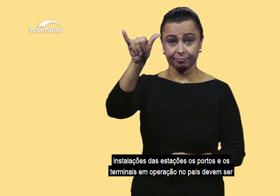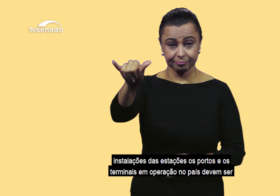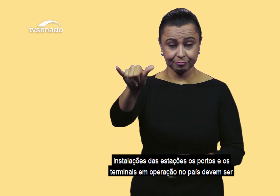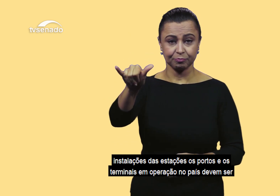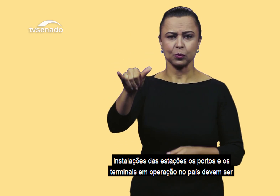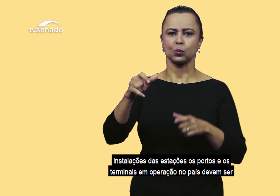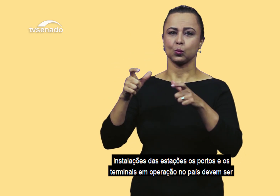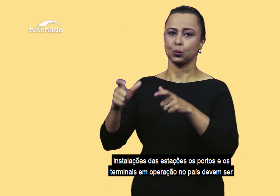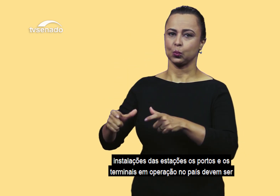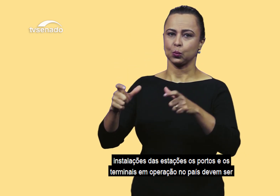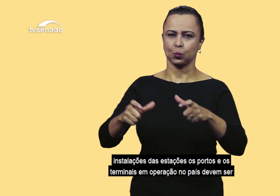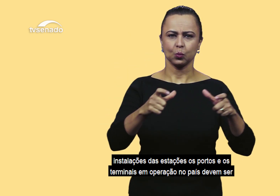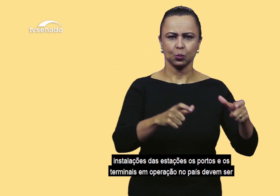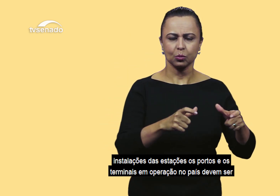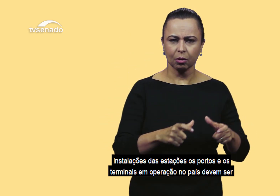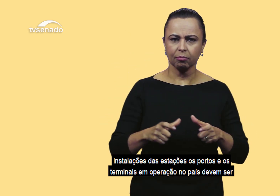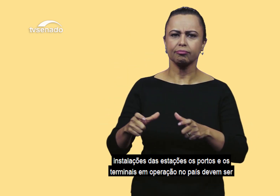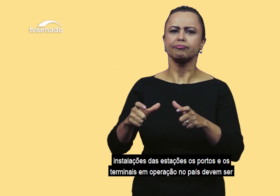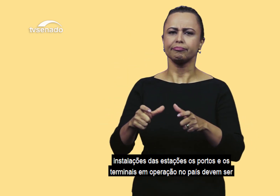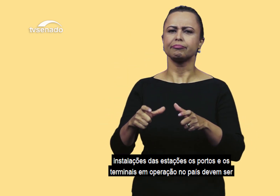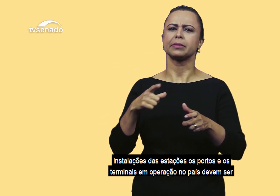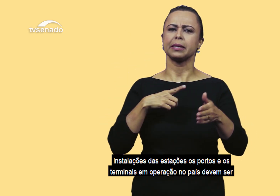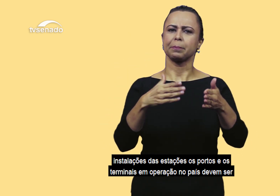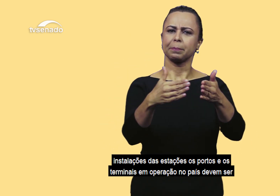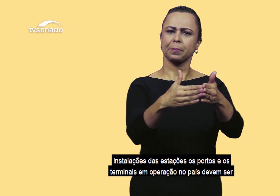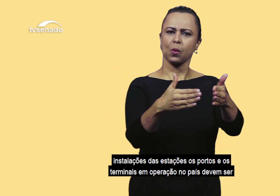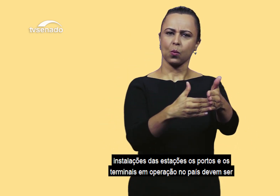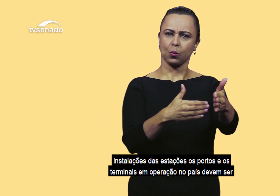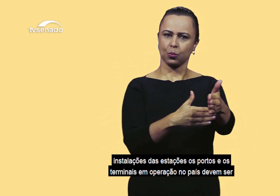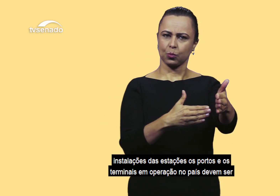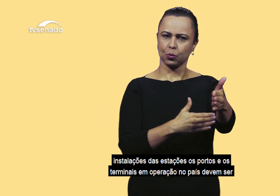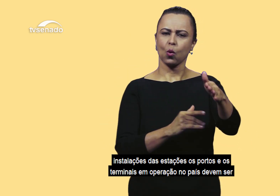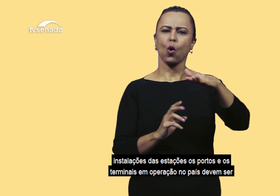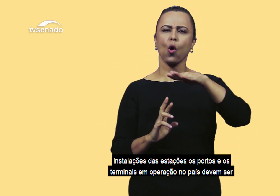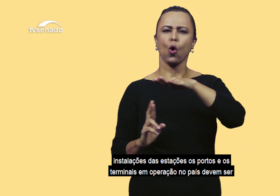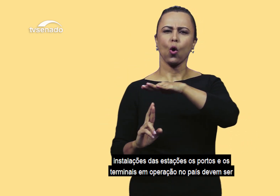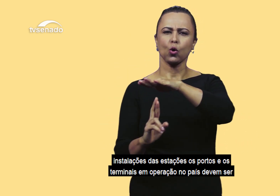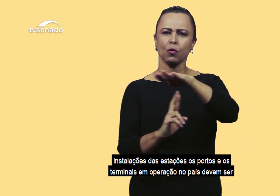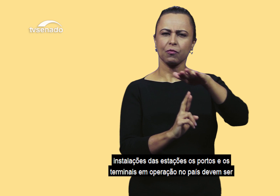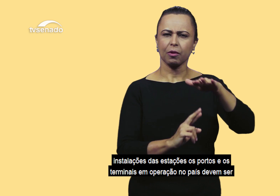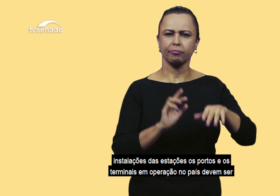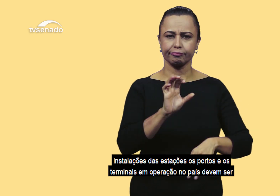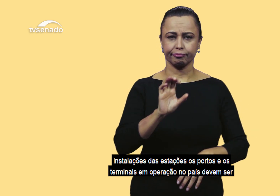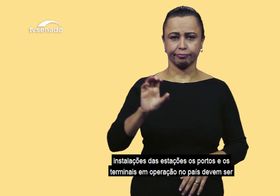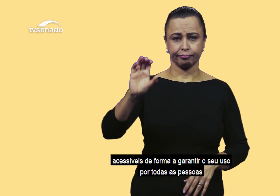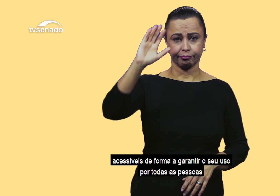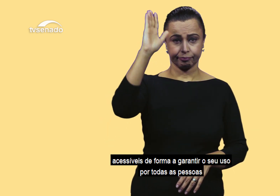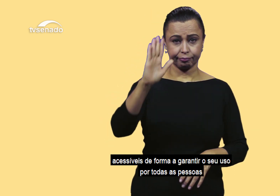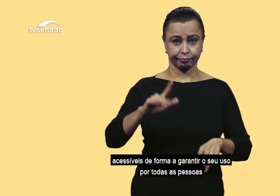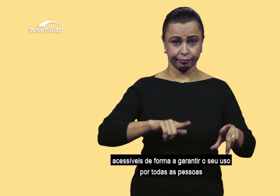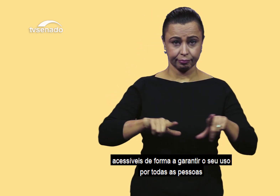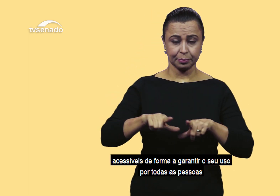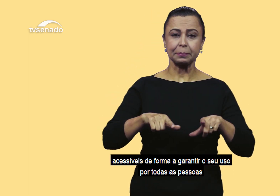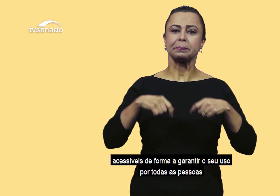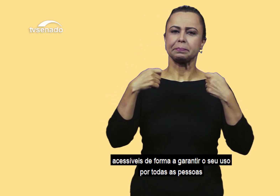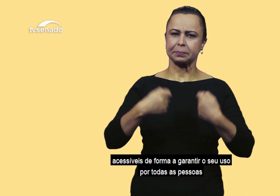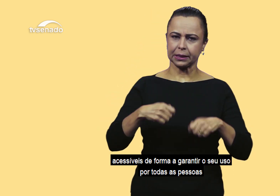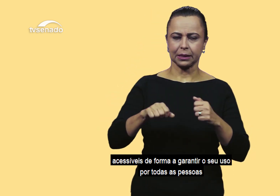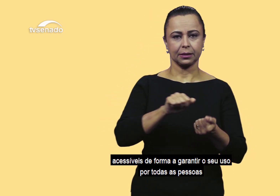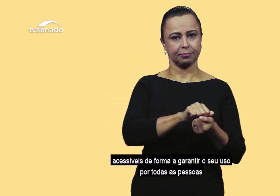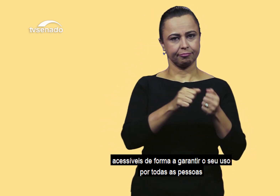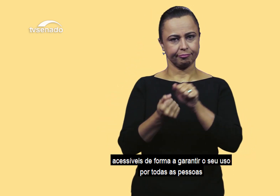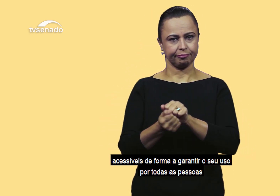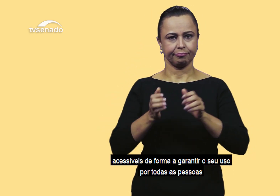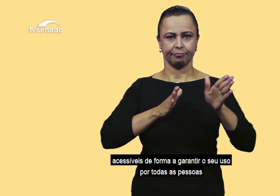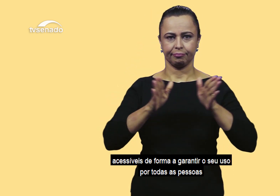instalações, as estações, os portos e os terminais em operação no país devem ser acessíveis de